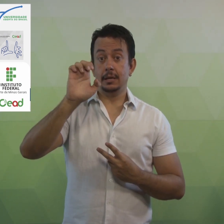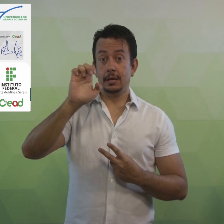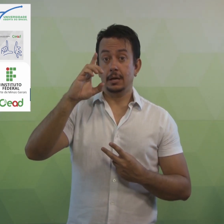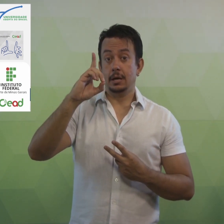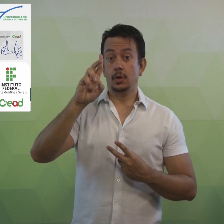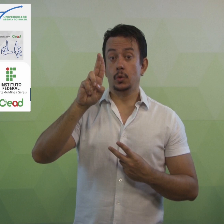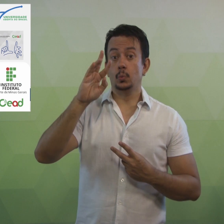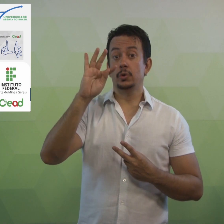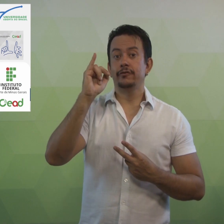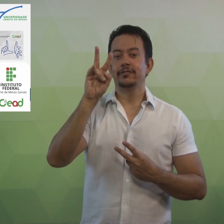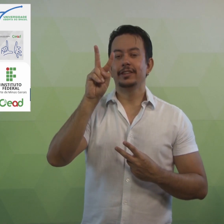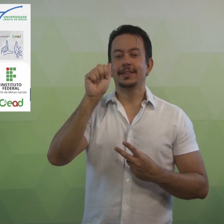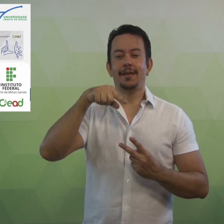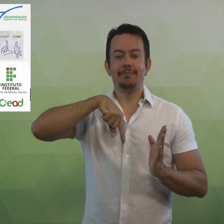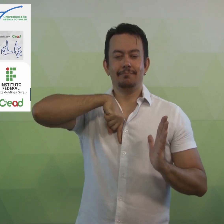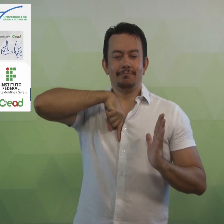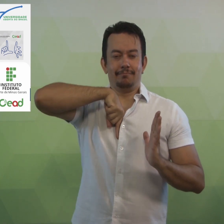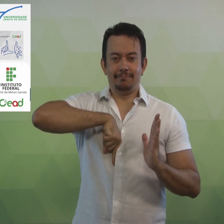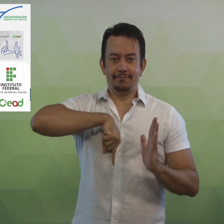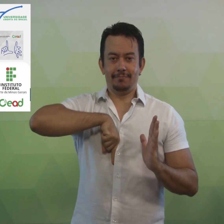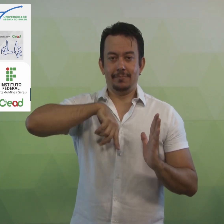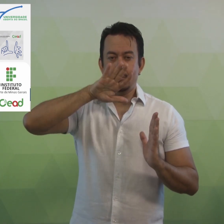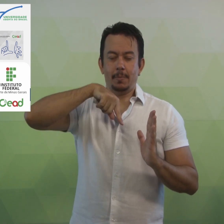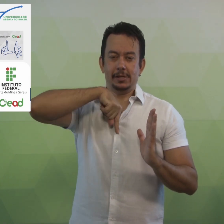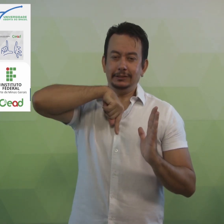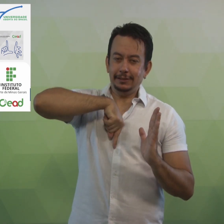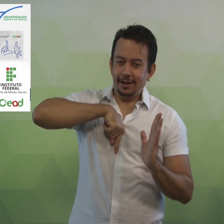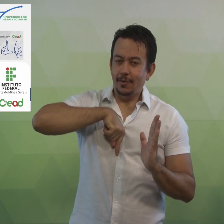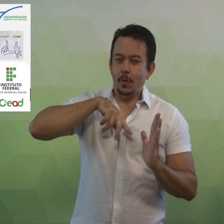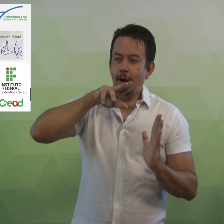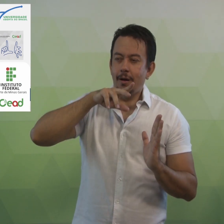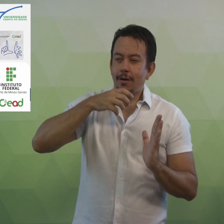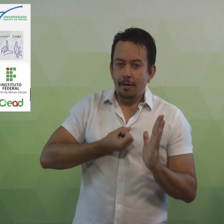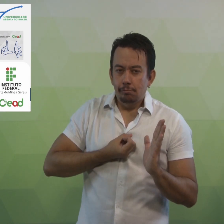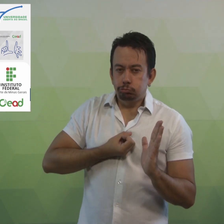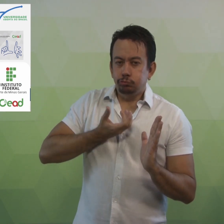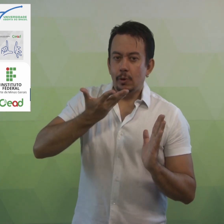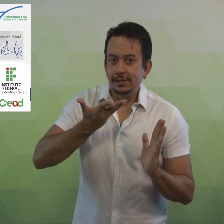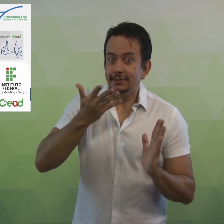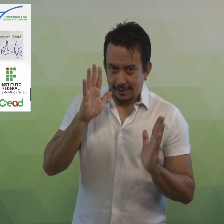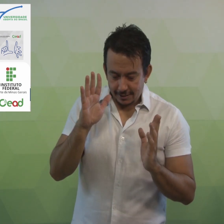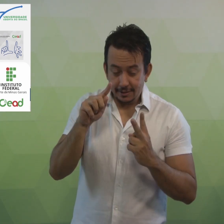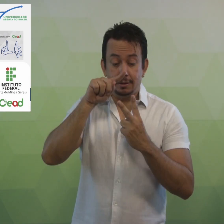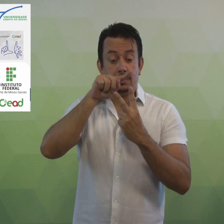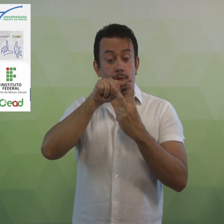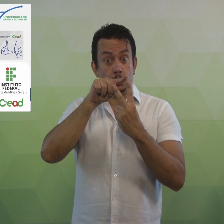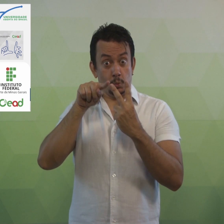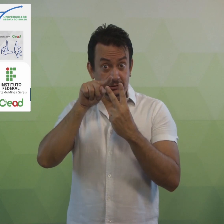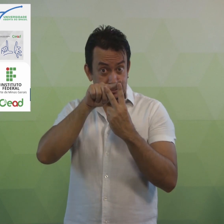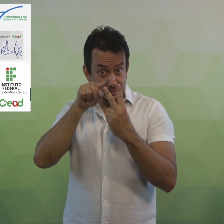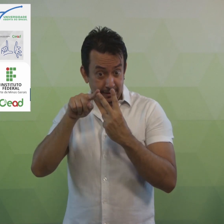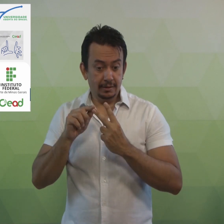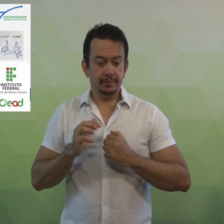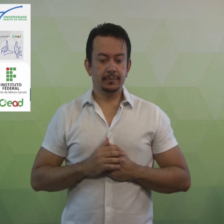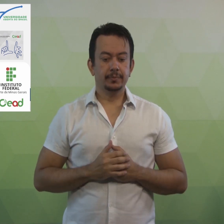E Chomsky faz a abordagem de duas áreas, que é a racionalista e a